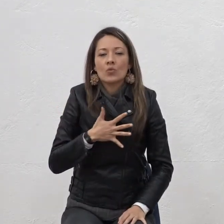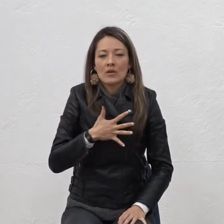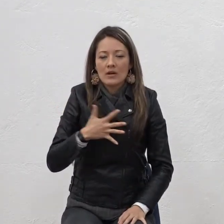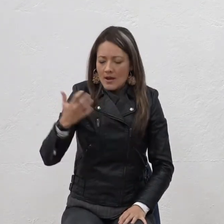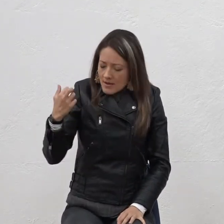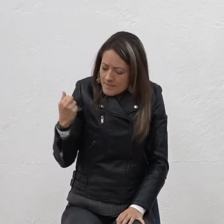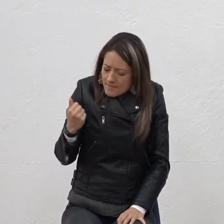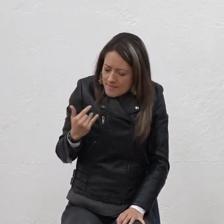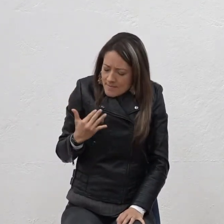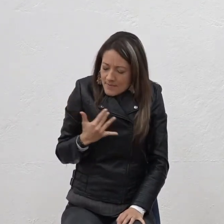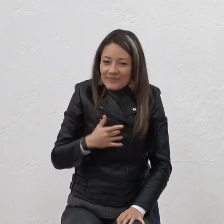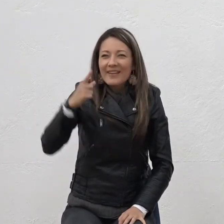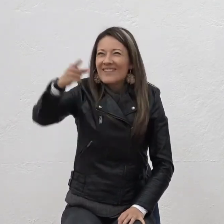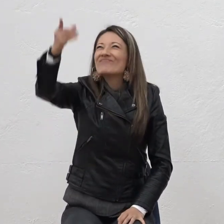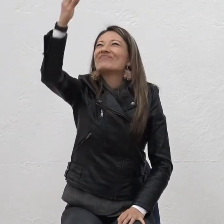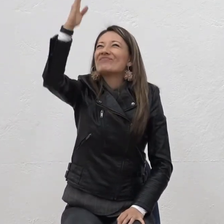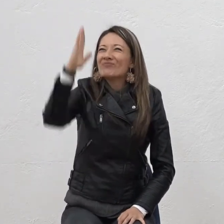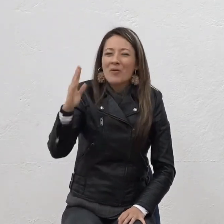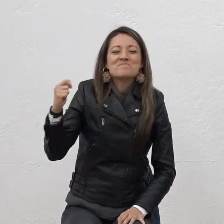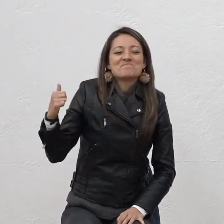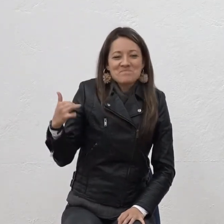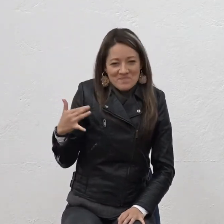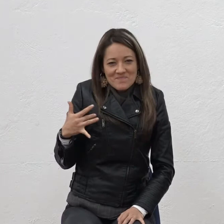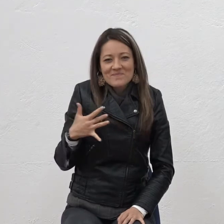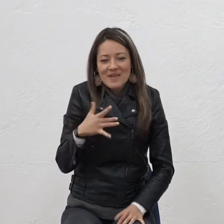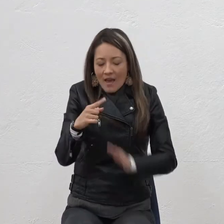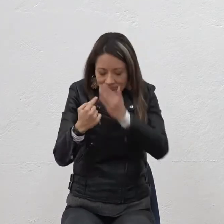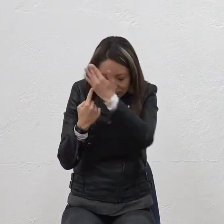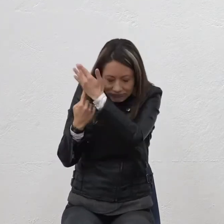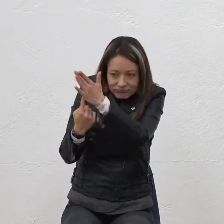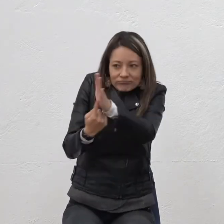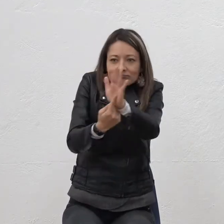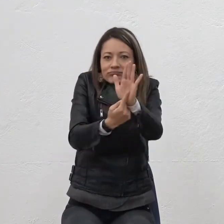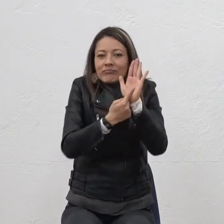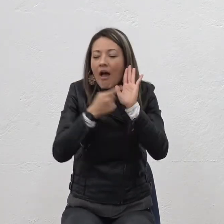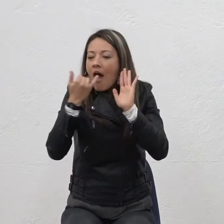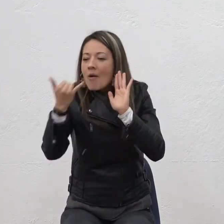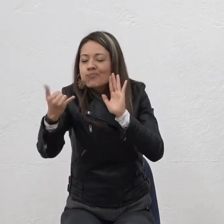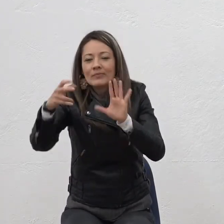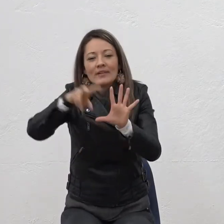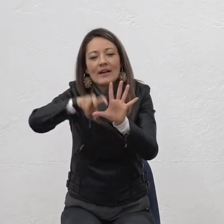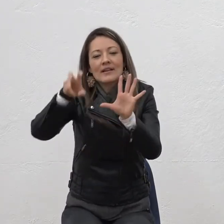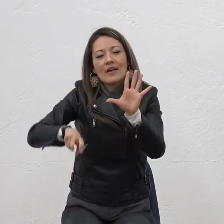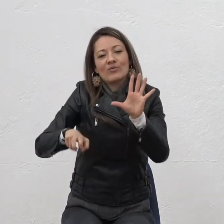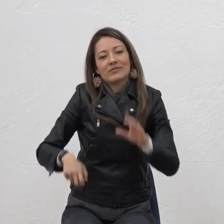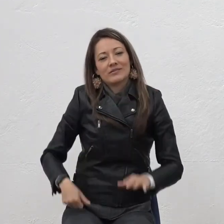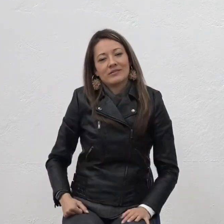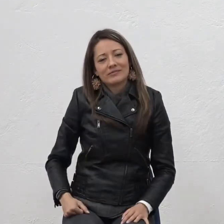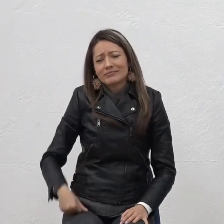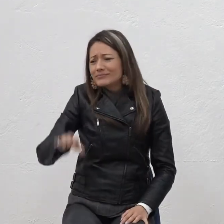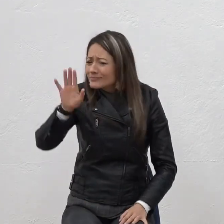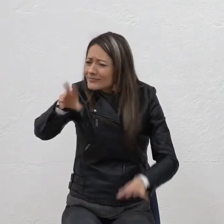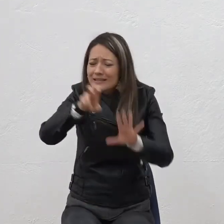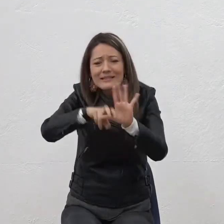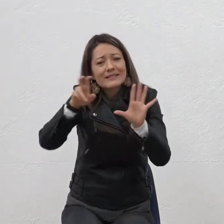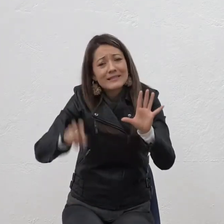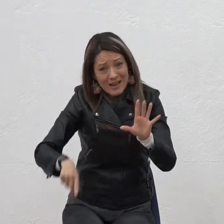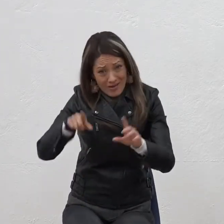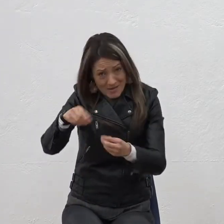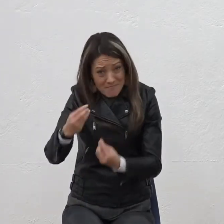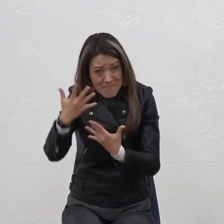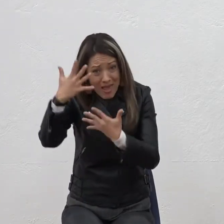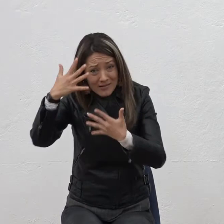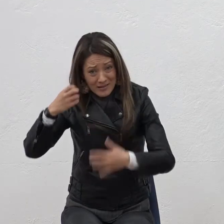misericordia. El Dios, la misericordia se estaba revelando, mostrando allí. Zaqueo era